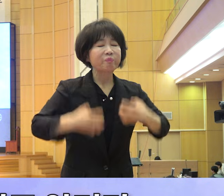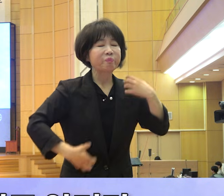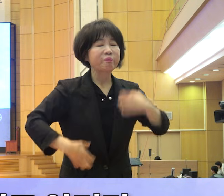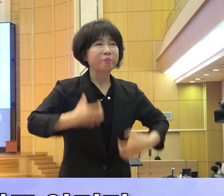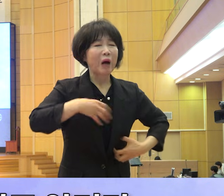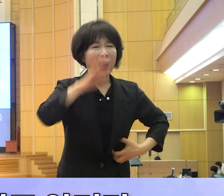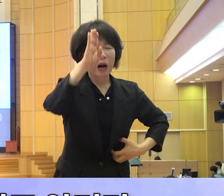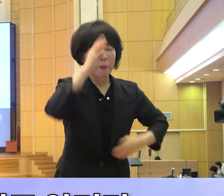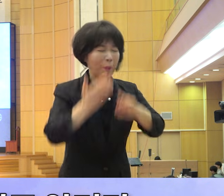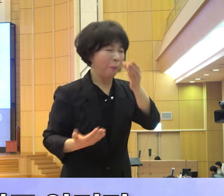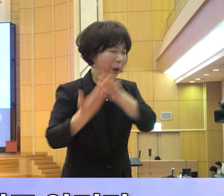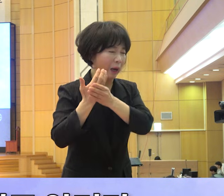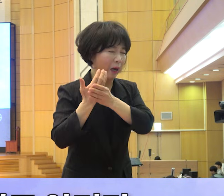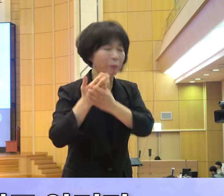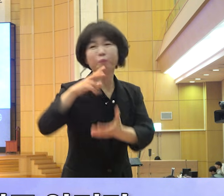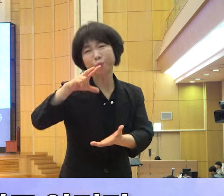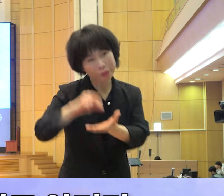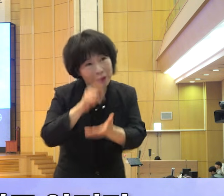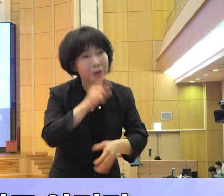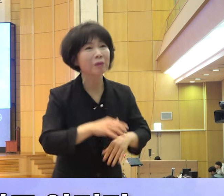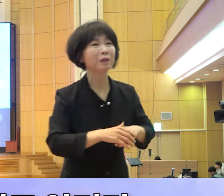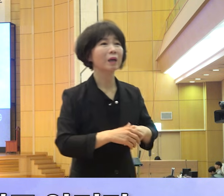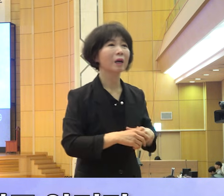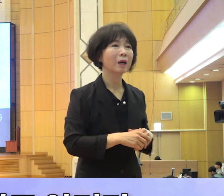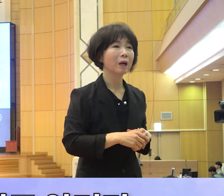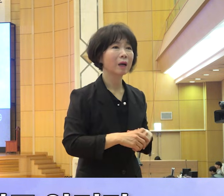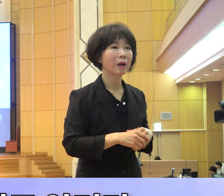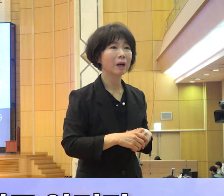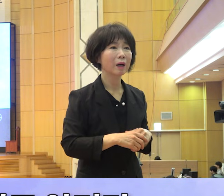거예요. 이게 문제란 말이에요.